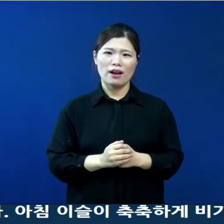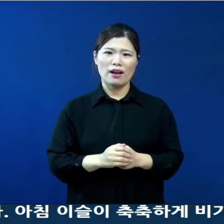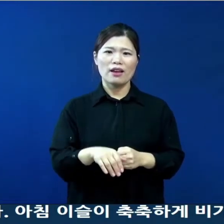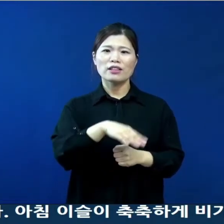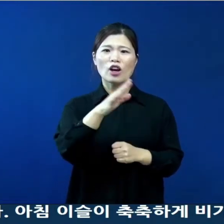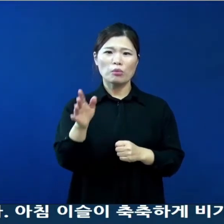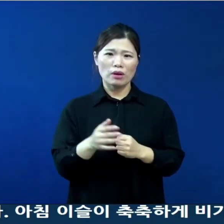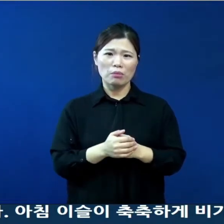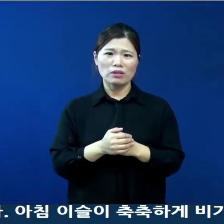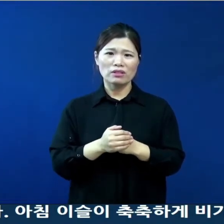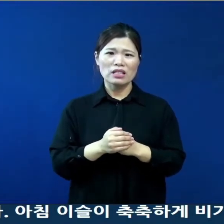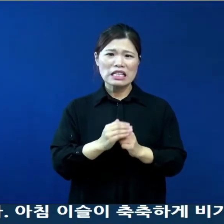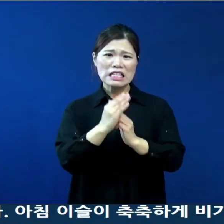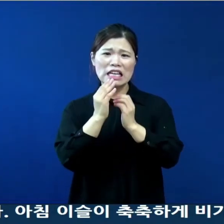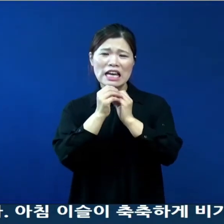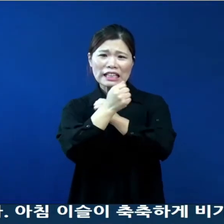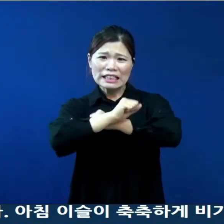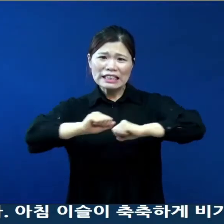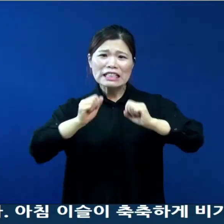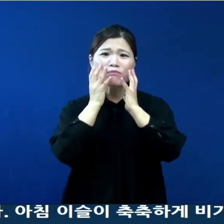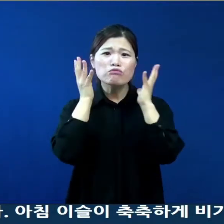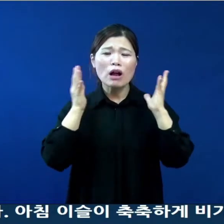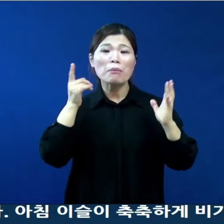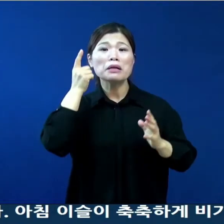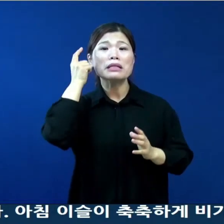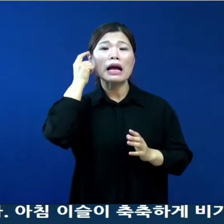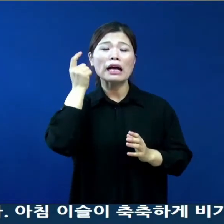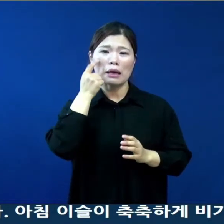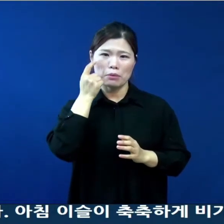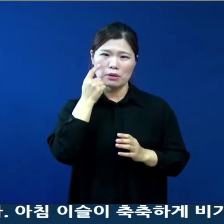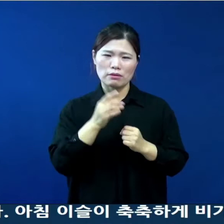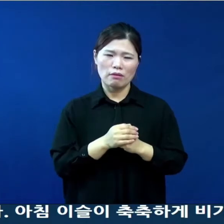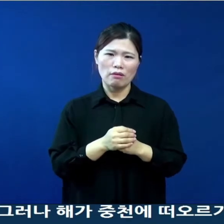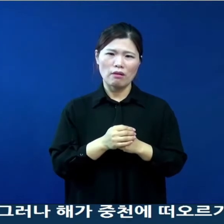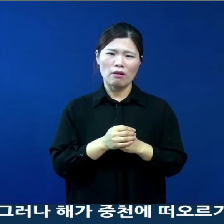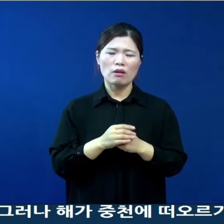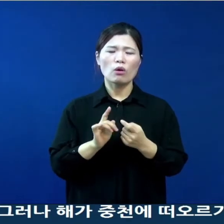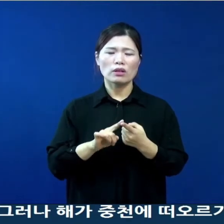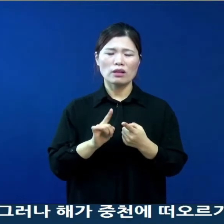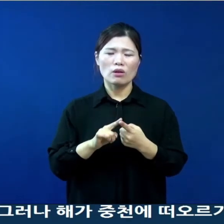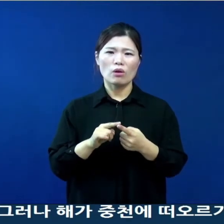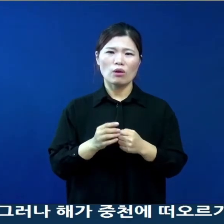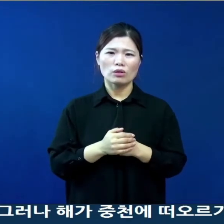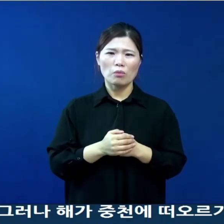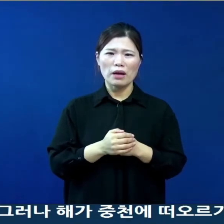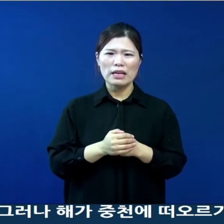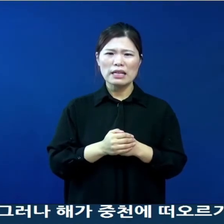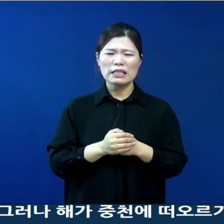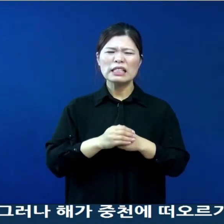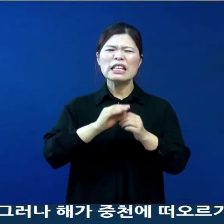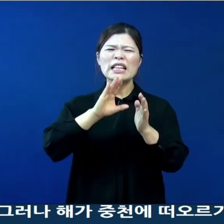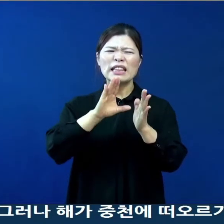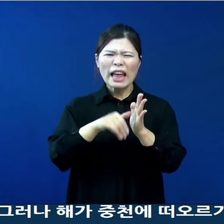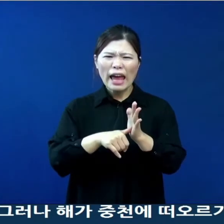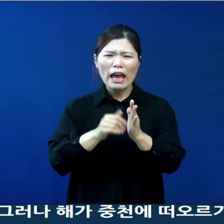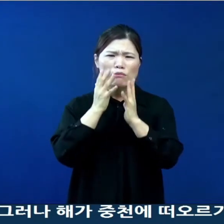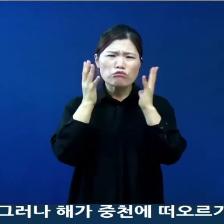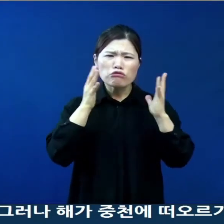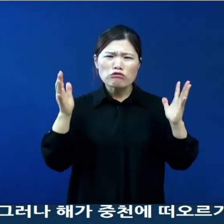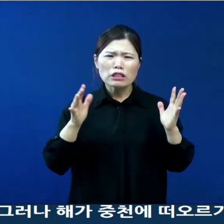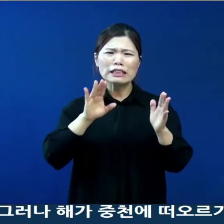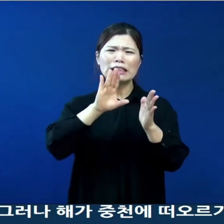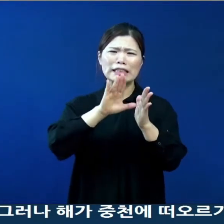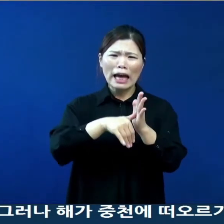생각해 보십시오. 한 해 푸르름과 한철 싱싱함을 자랑하곤 했지만 그 시절이 지나가고 말하면,